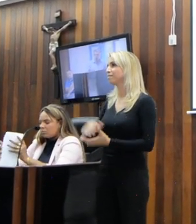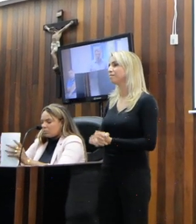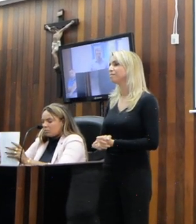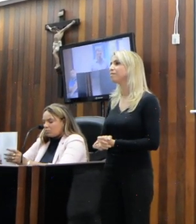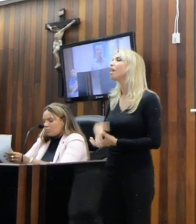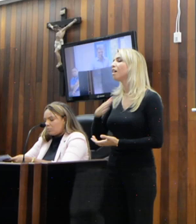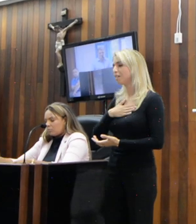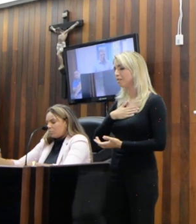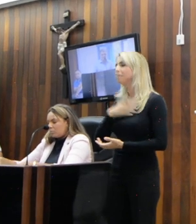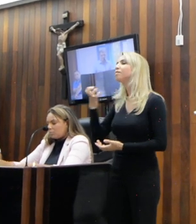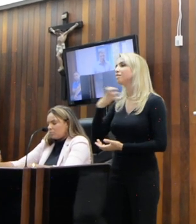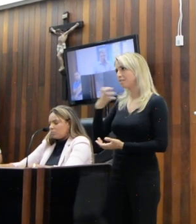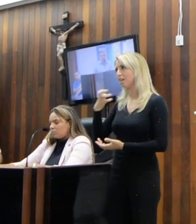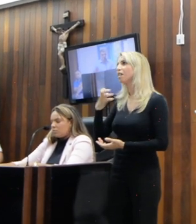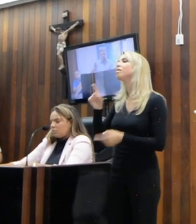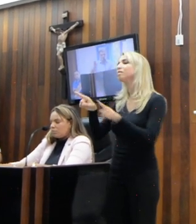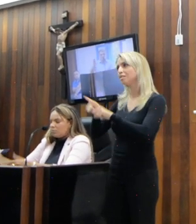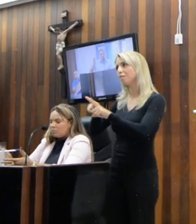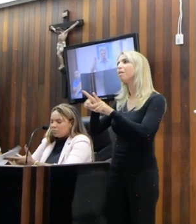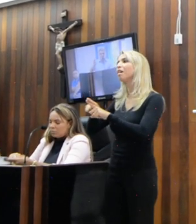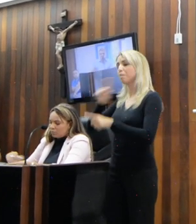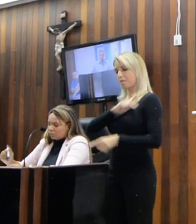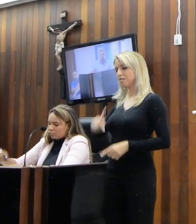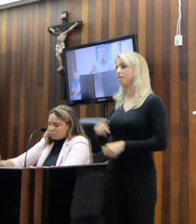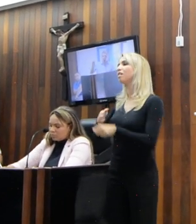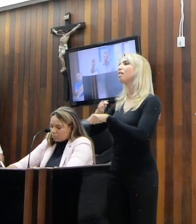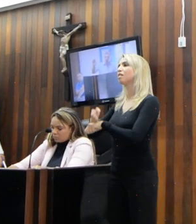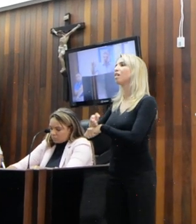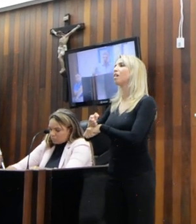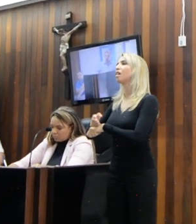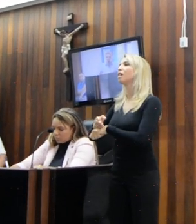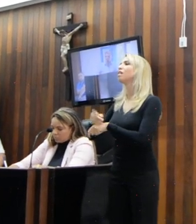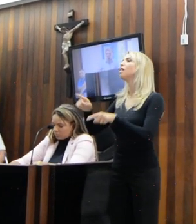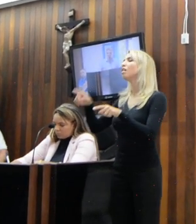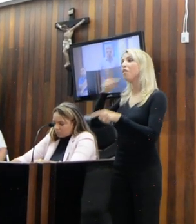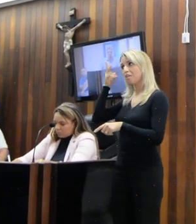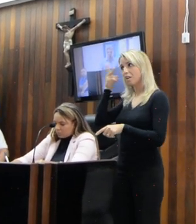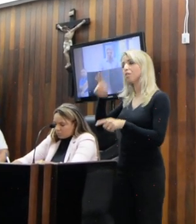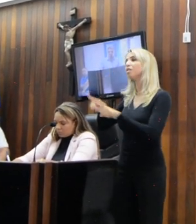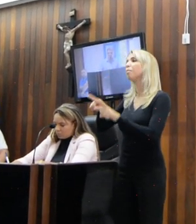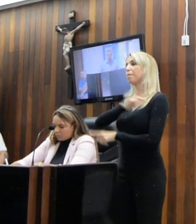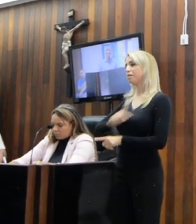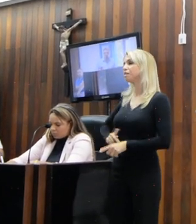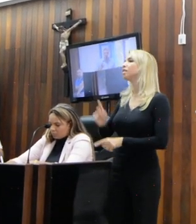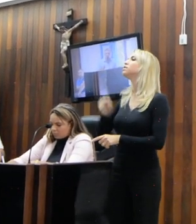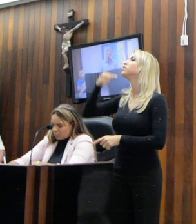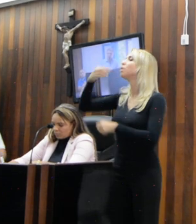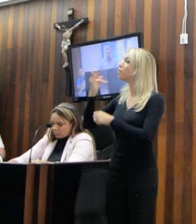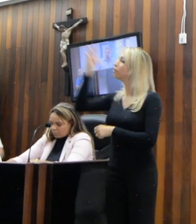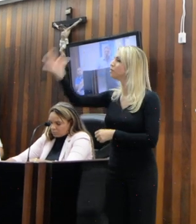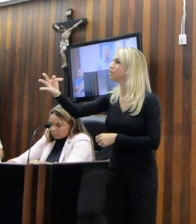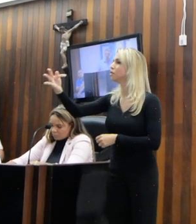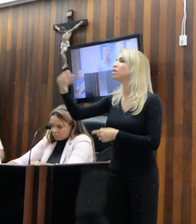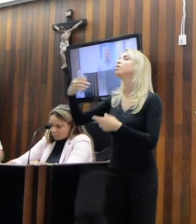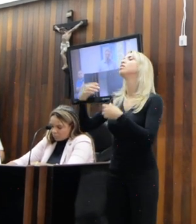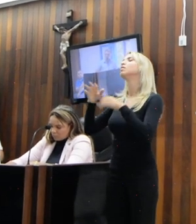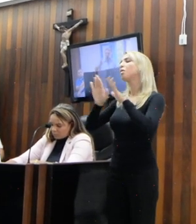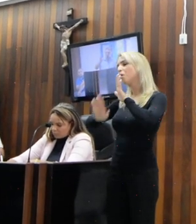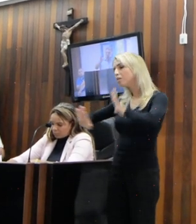for presidente aqui, enquanto for vereador e presidente da casa. Cuidando dessa